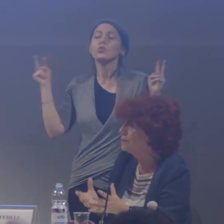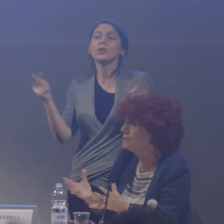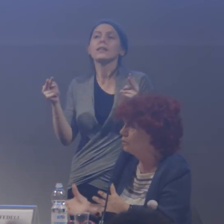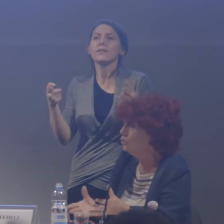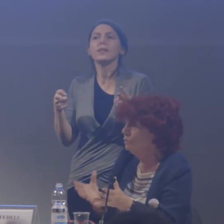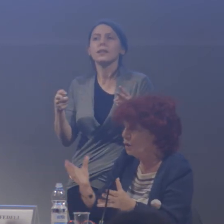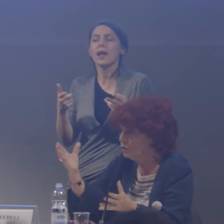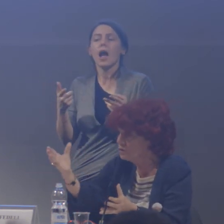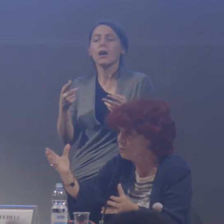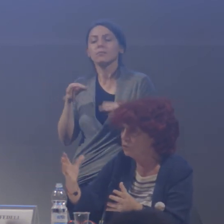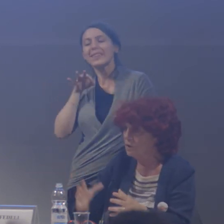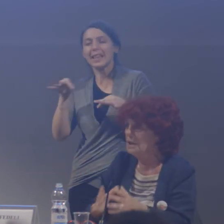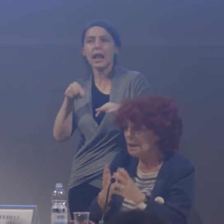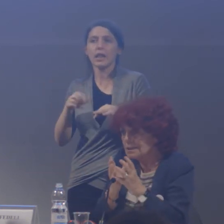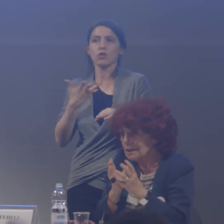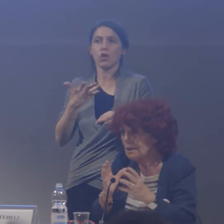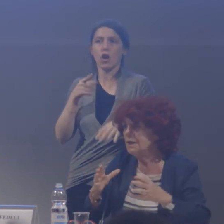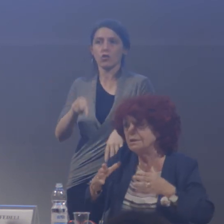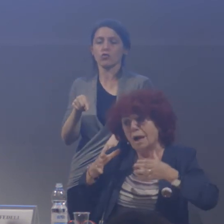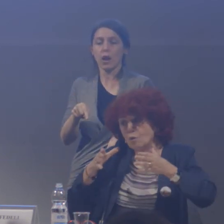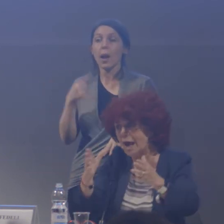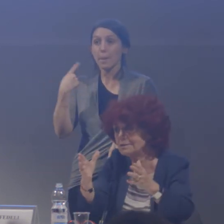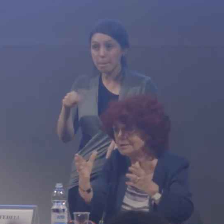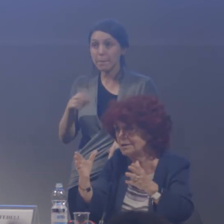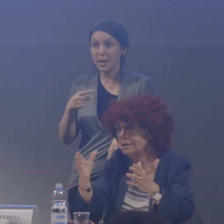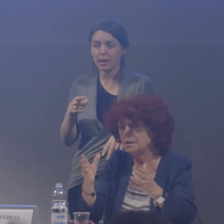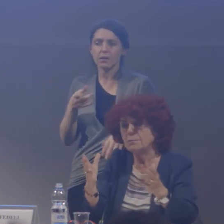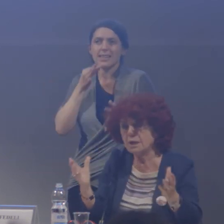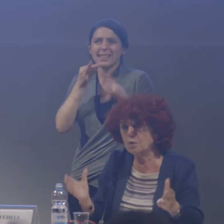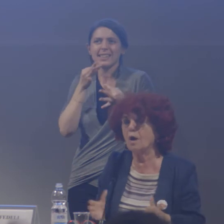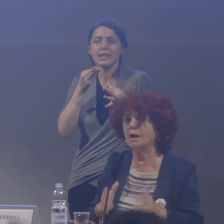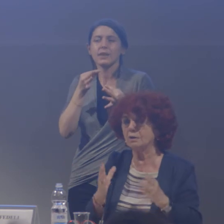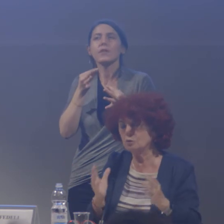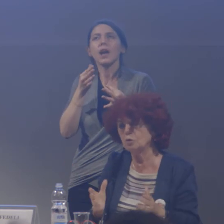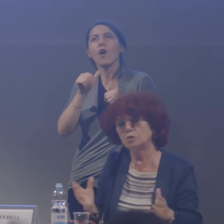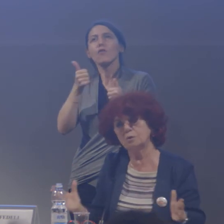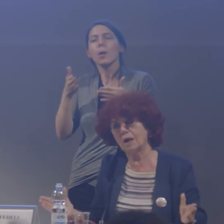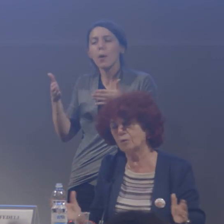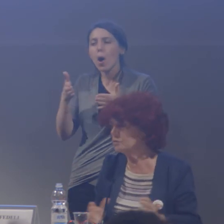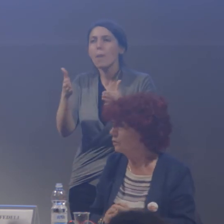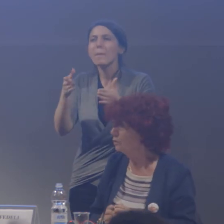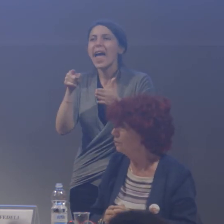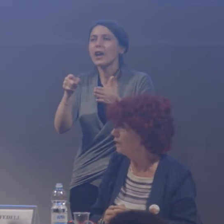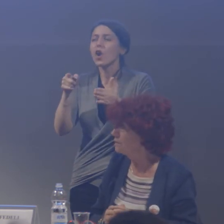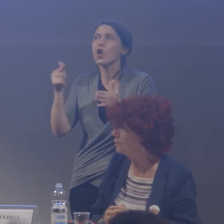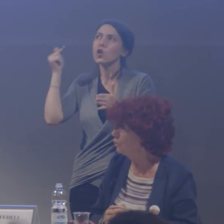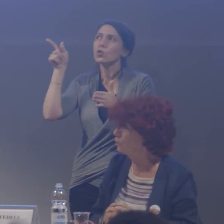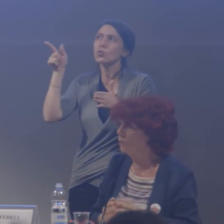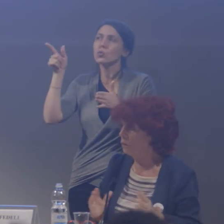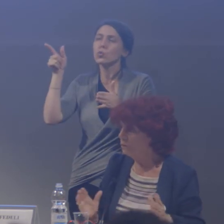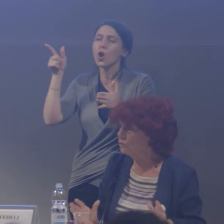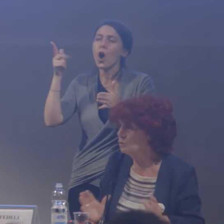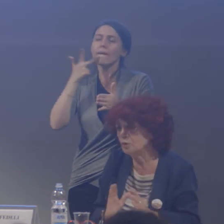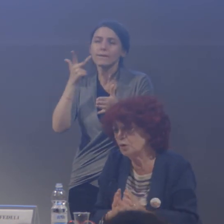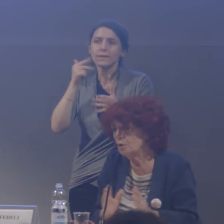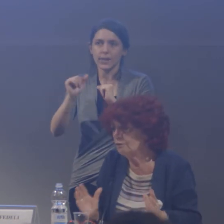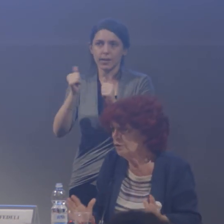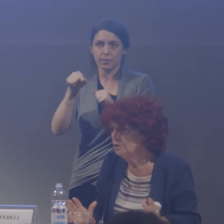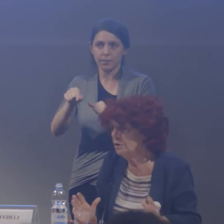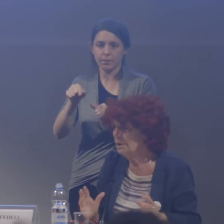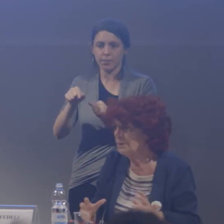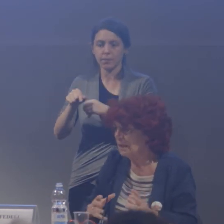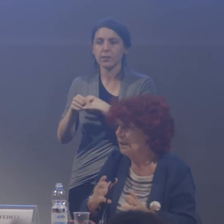strategica che secondo me corrisponde esattamente a un asse per il quale Tullio De Mauro secondo me si è molto battuto. Io